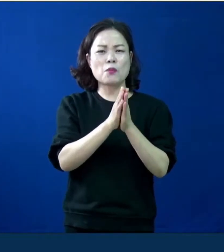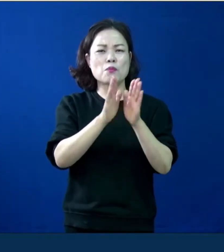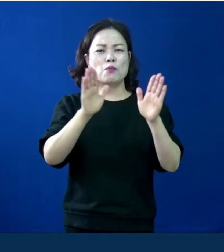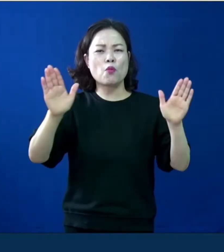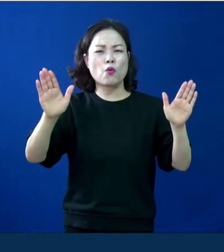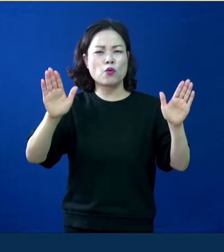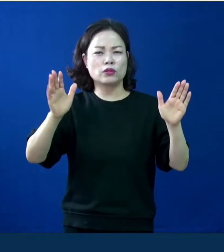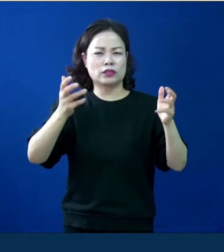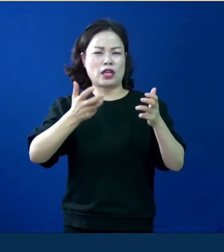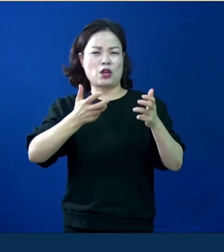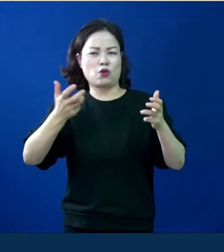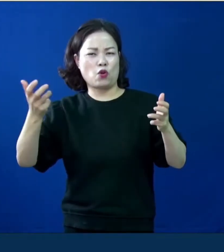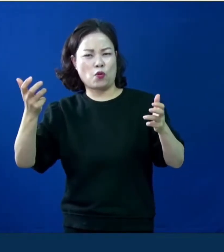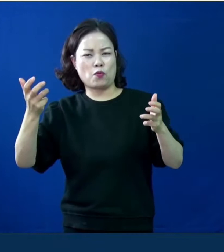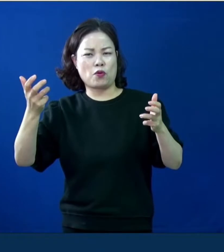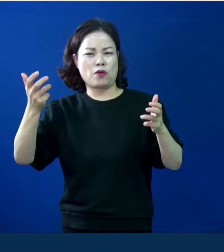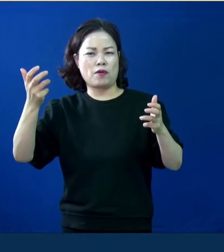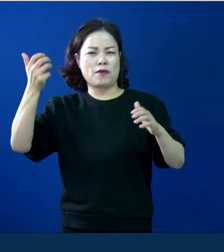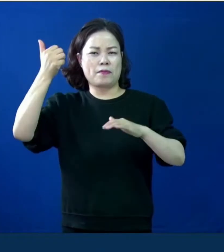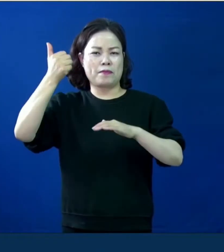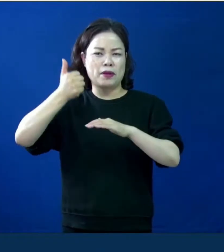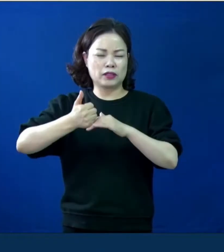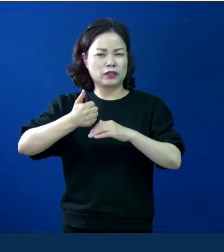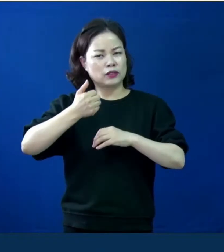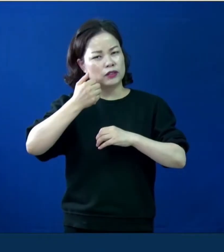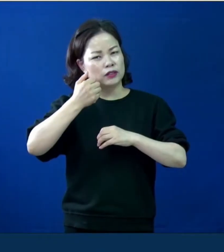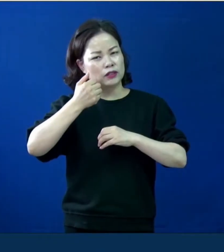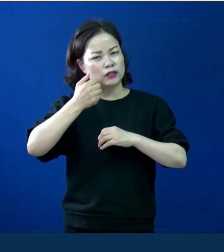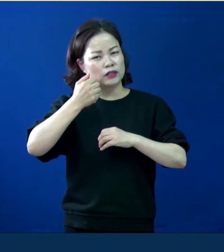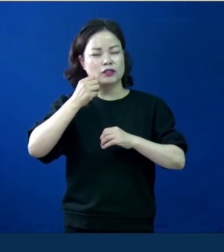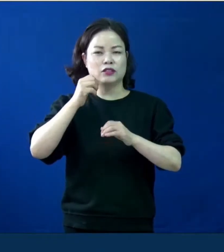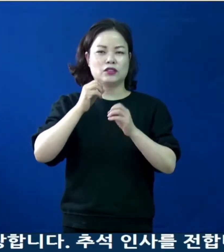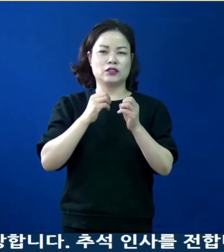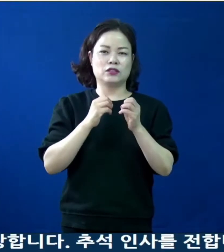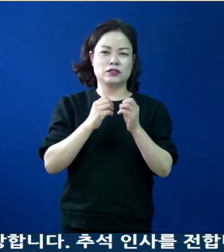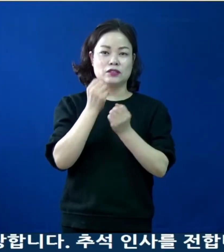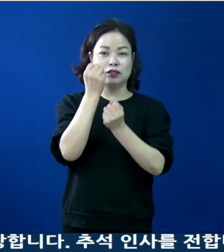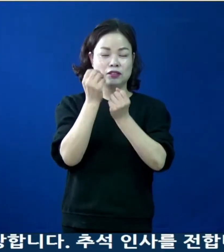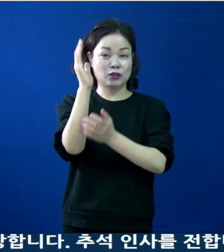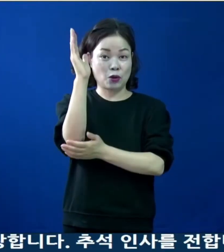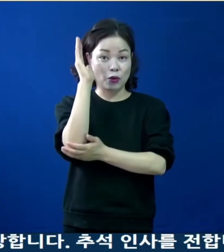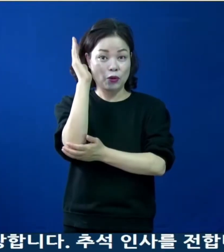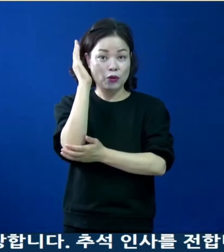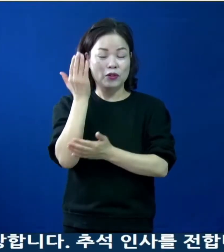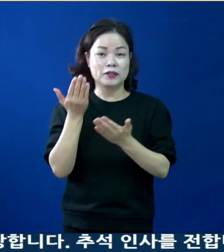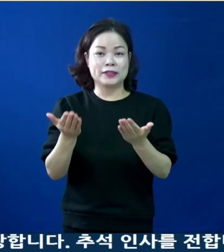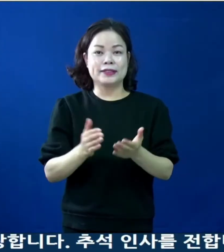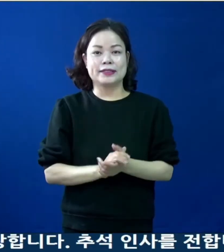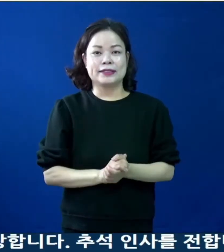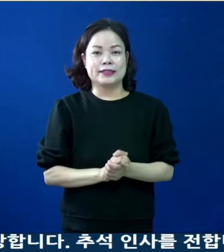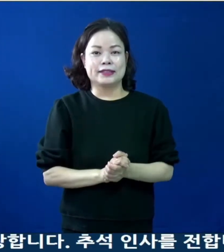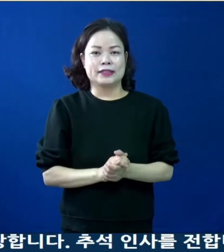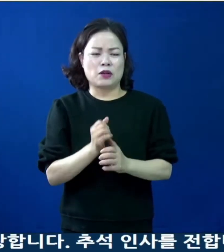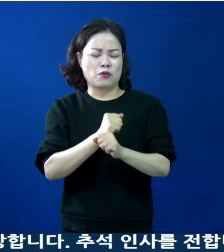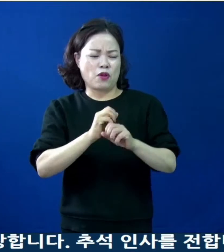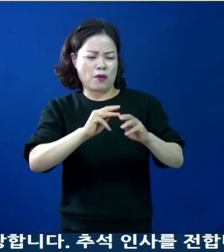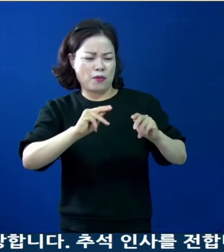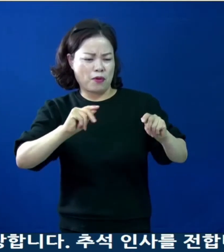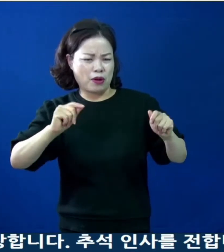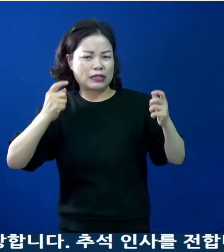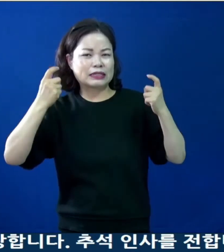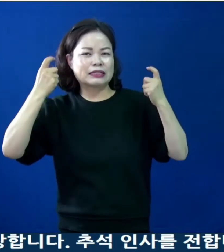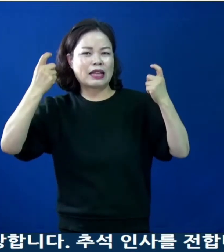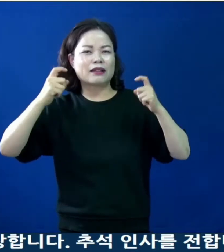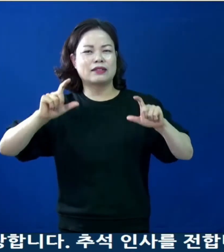고별 설교라고 알려져 있습니다. 크게 무리가 없는 이해라고 봅니다. 광야 40년의